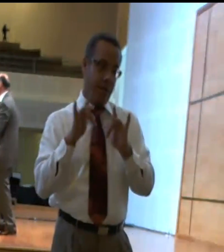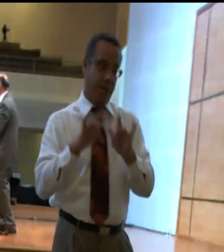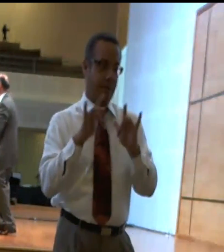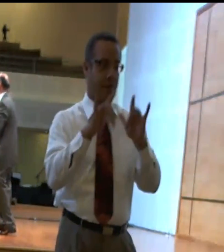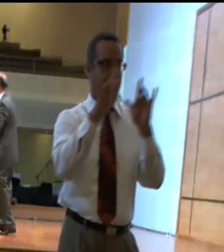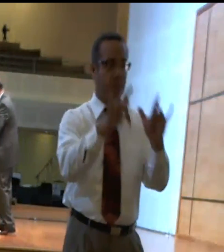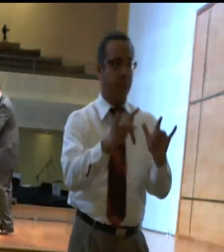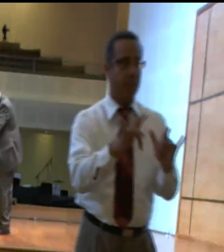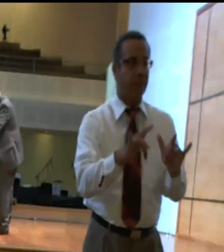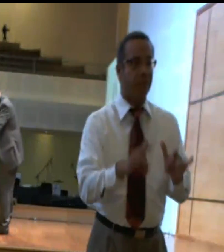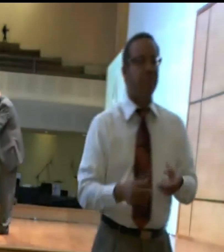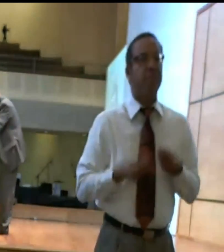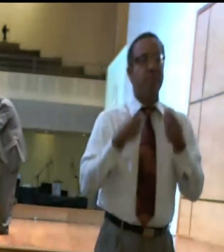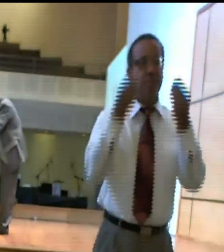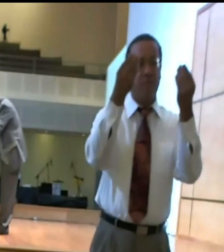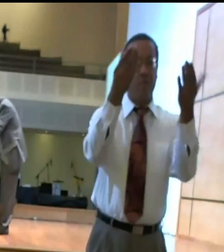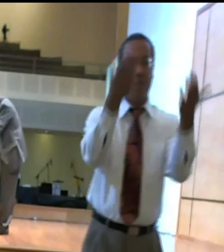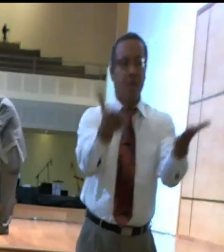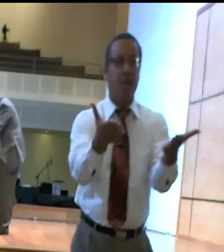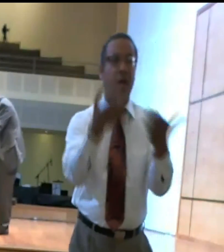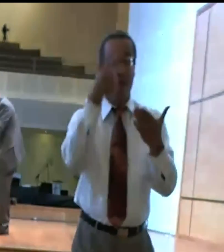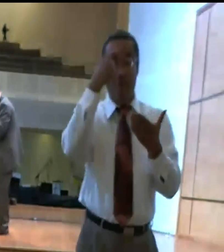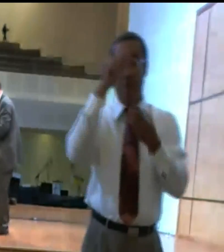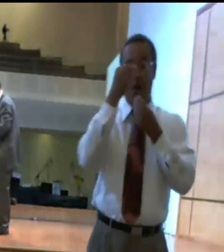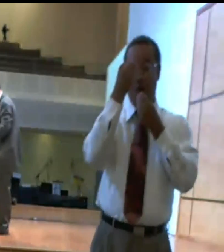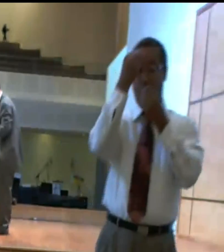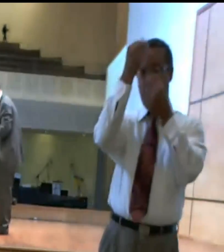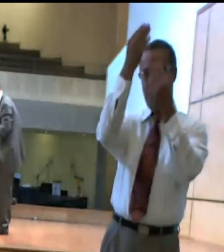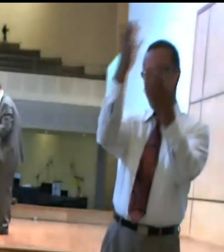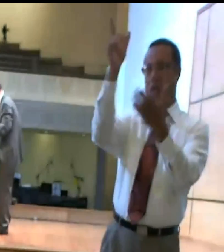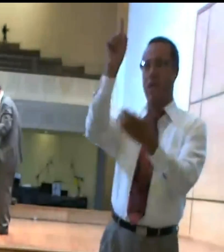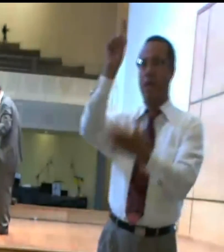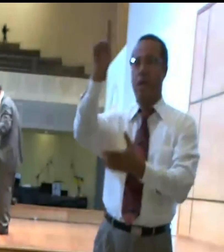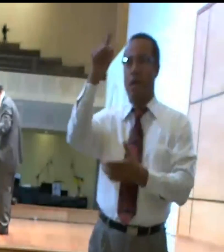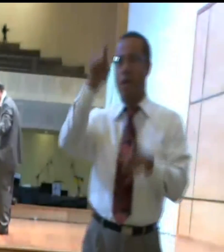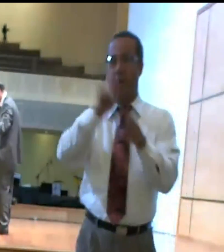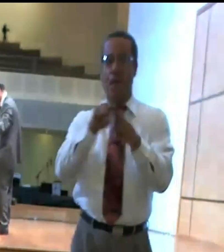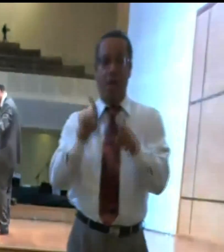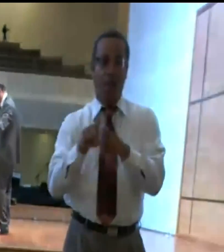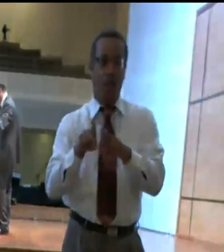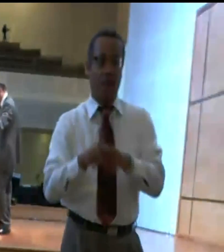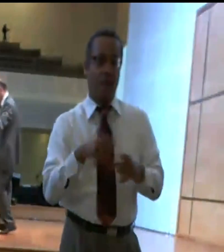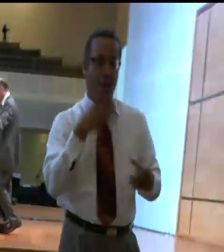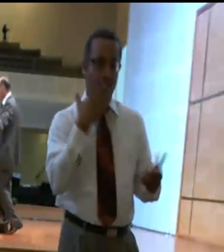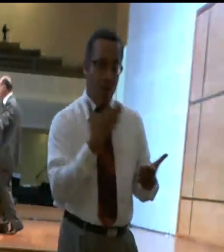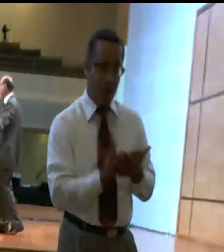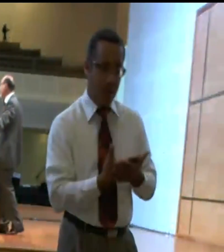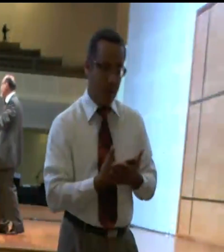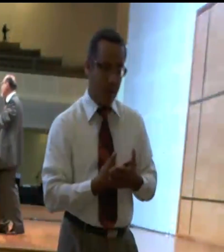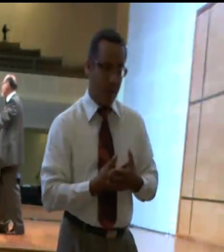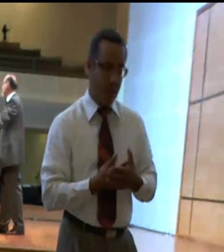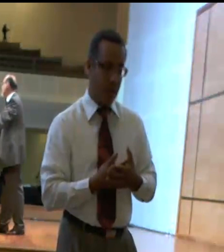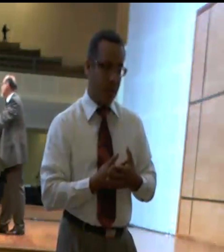impíos a quienes acontece como si hicieran obras de justos. Digo que esto también es vanidad.